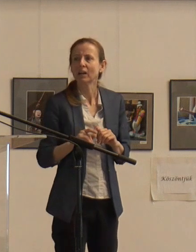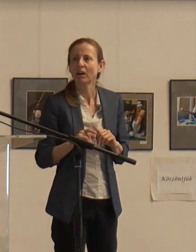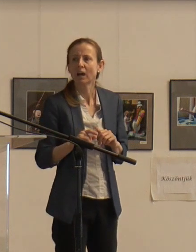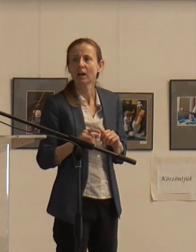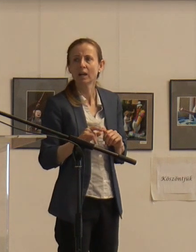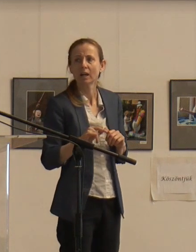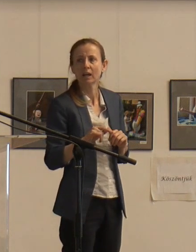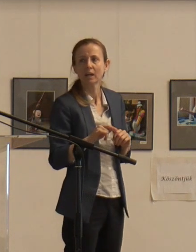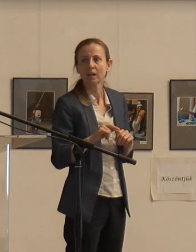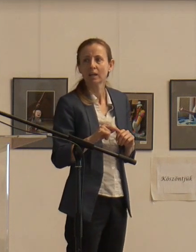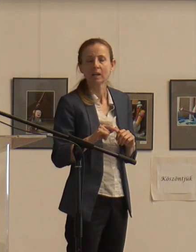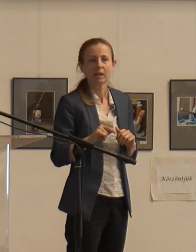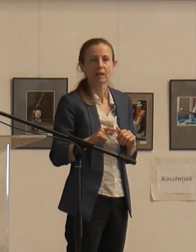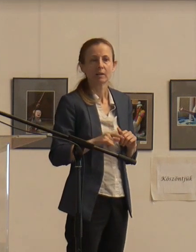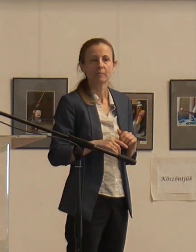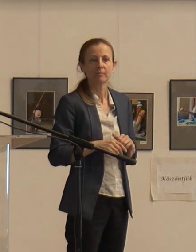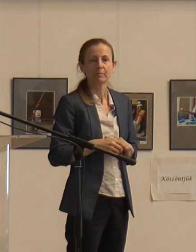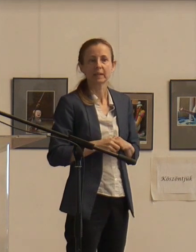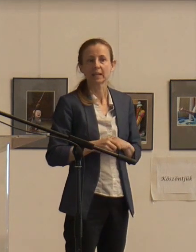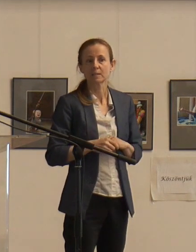Tisztelt Andrásné.